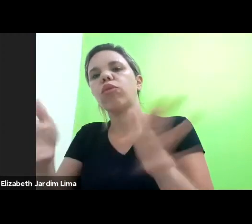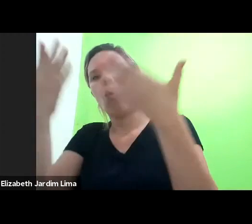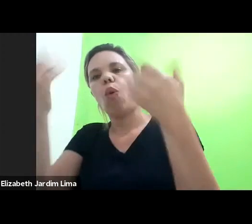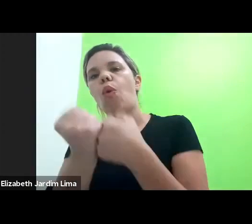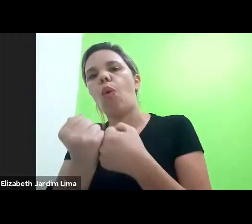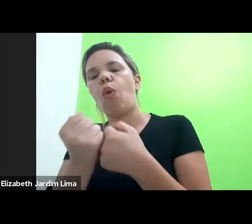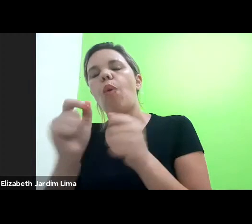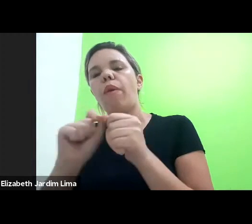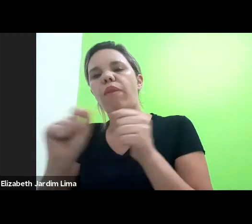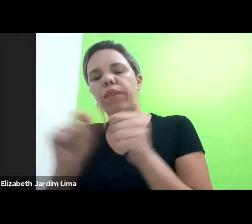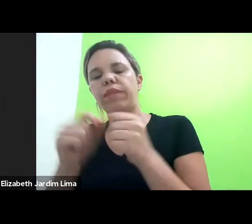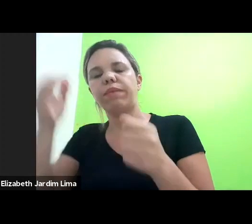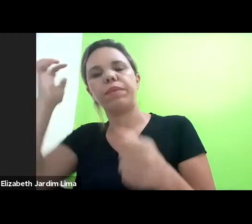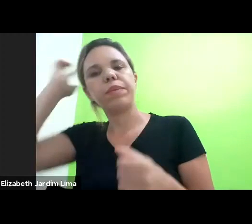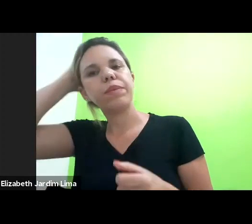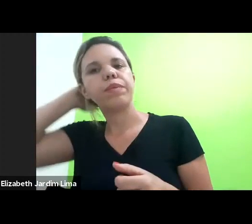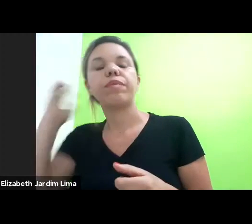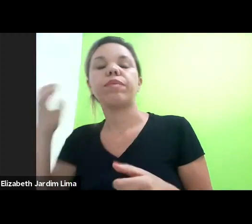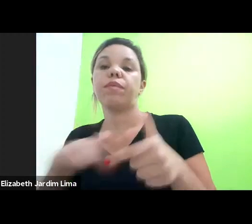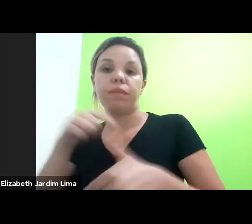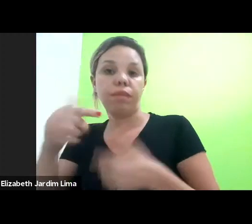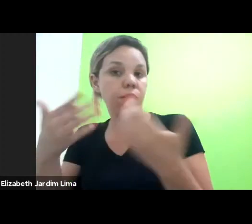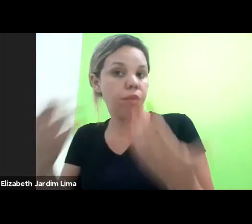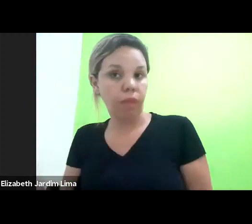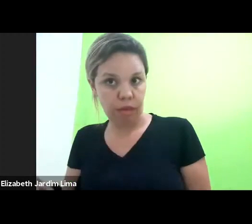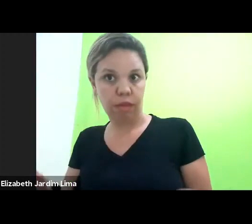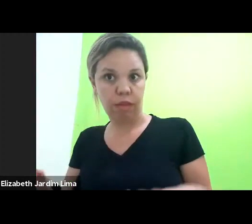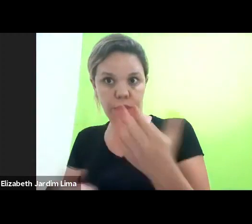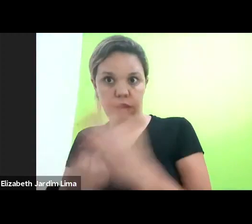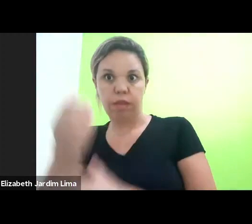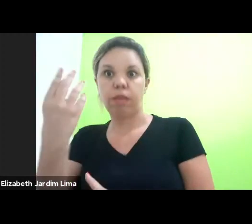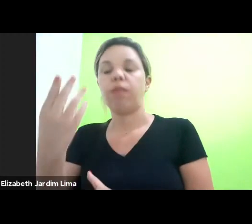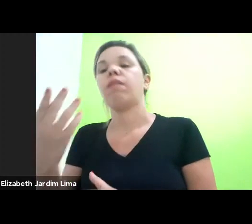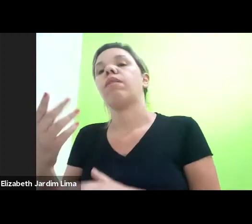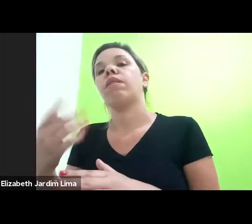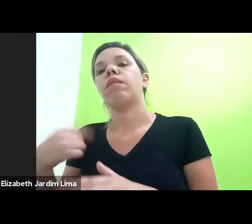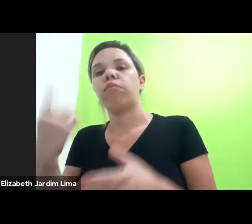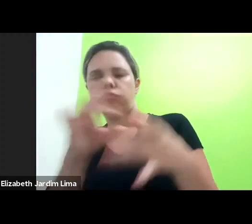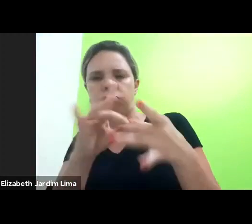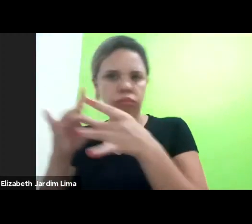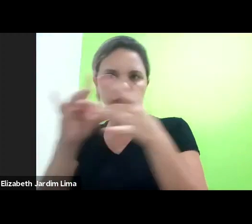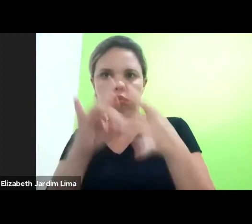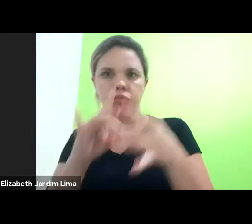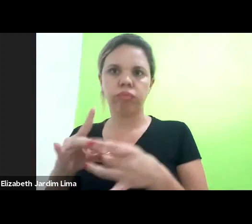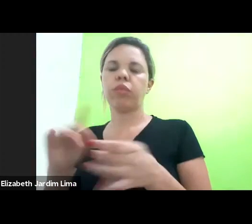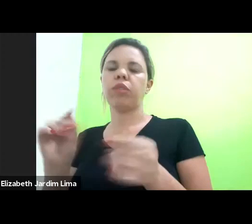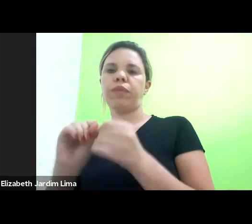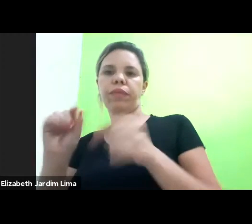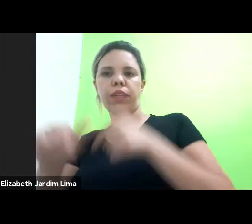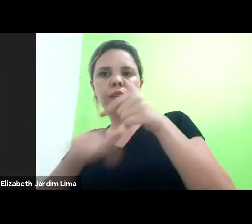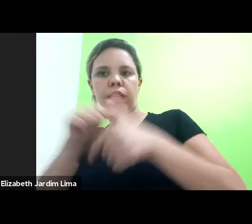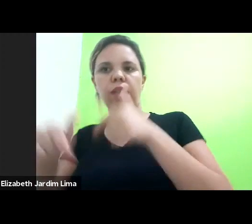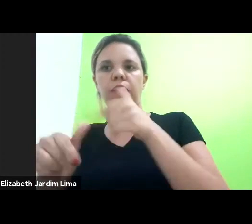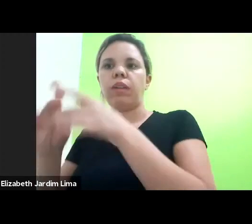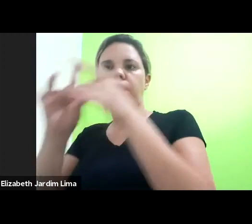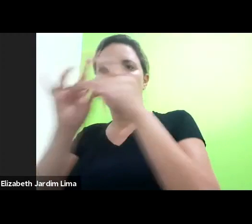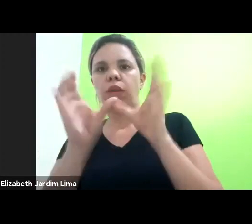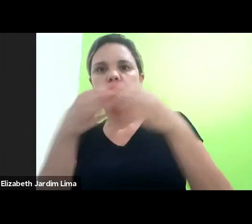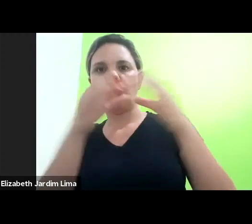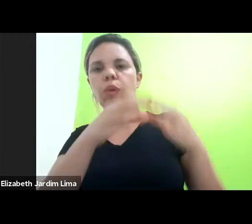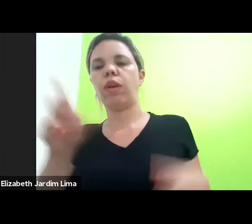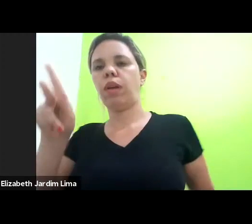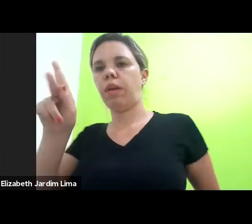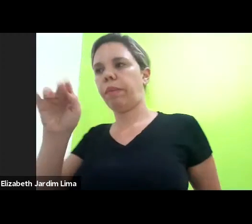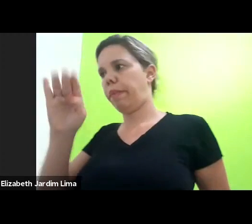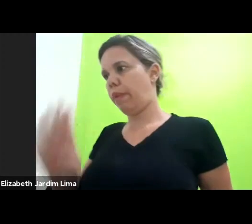podemos contribuir, mas o trabalho é esse. E aí, criando redes, né, porque a gente também tem feito vários trabalhos aí junto com a PIB, inclusive